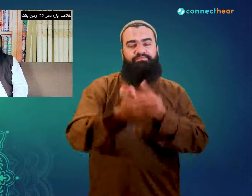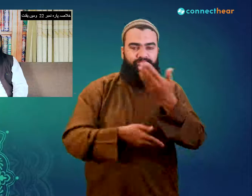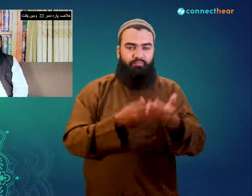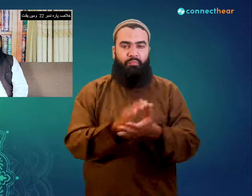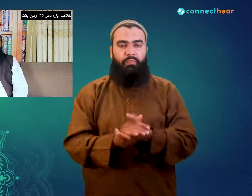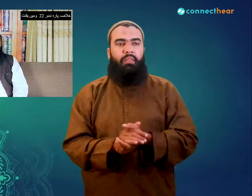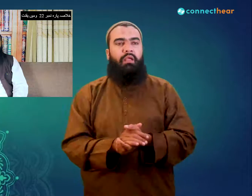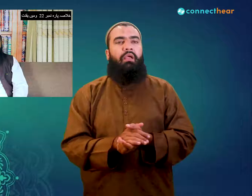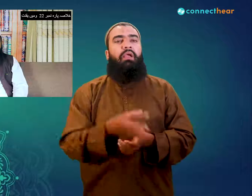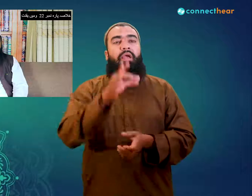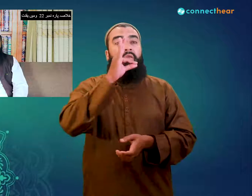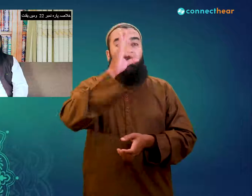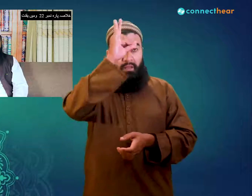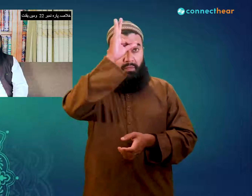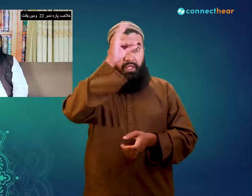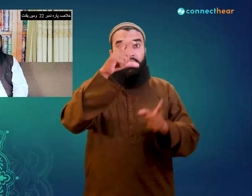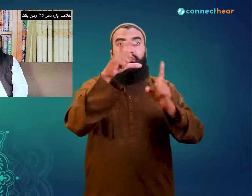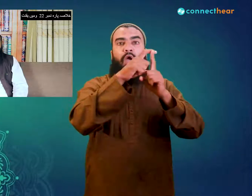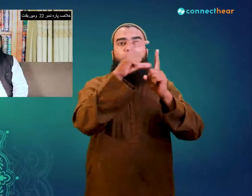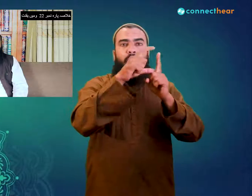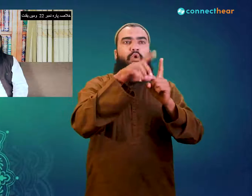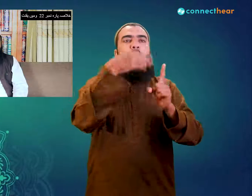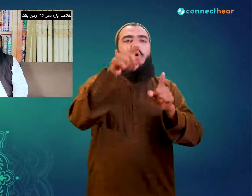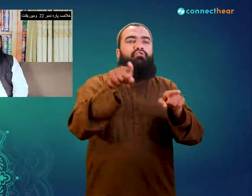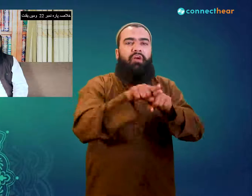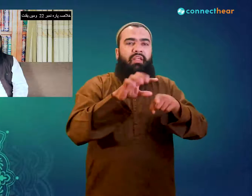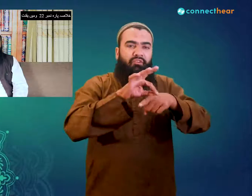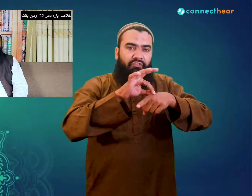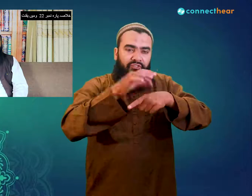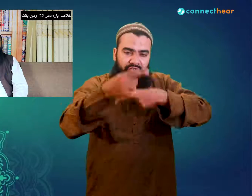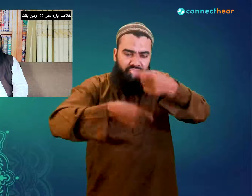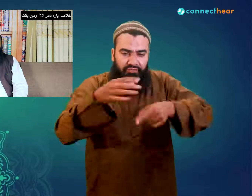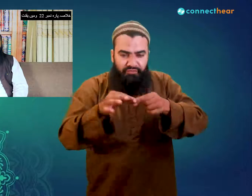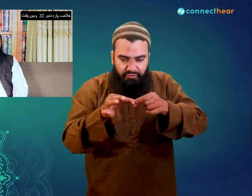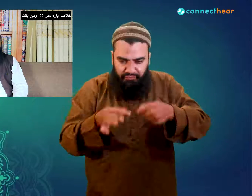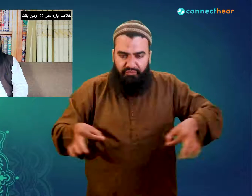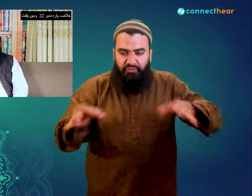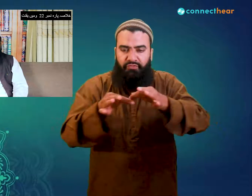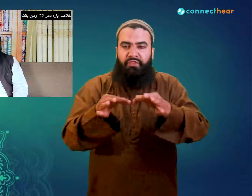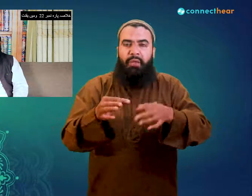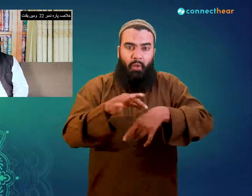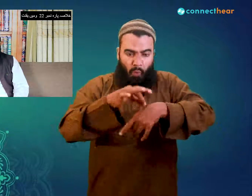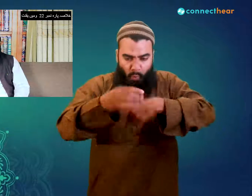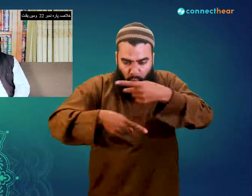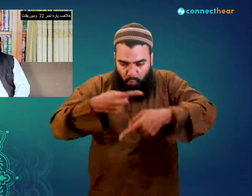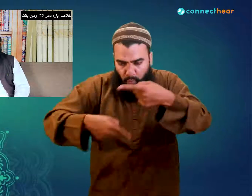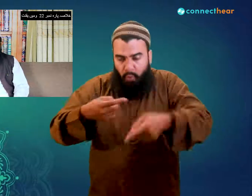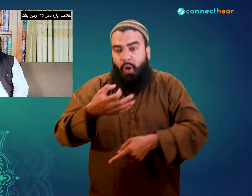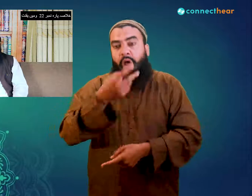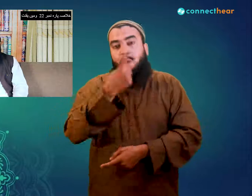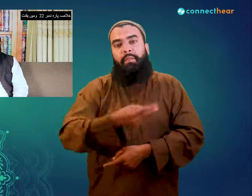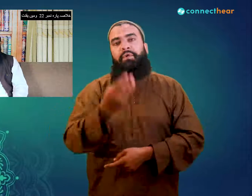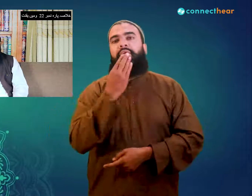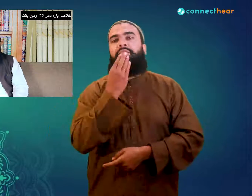کریں، شکر والے اعمال کریں، تو اس آیت کے اندر شکر اور اس کی حقیقت کو بیان فرمایا